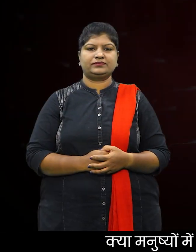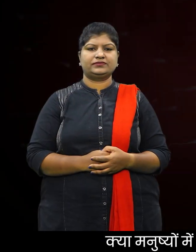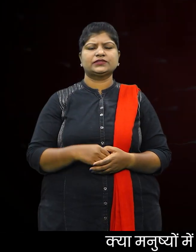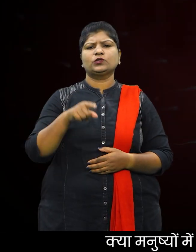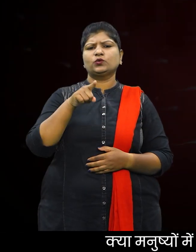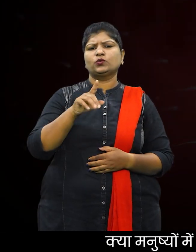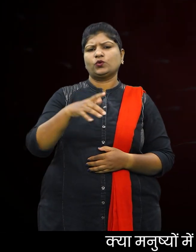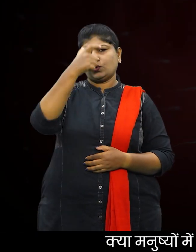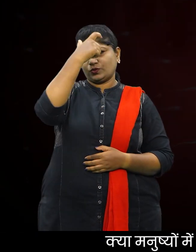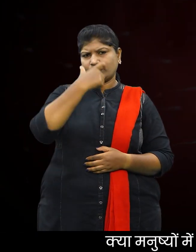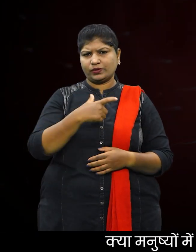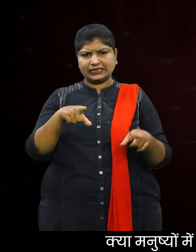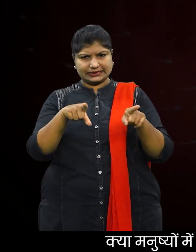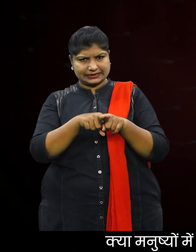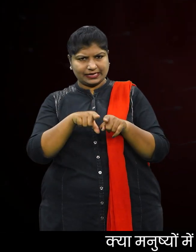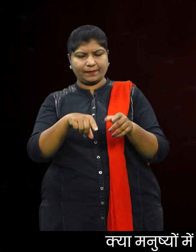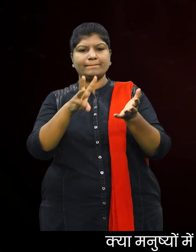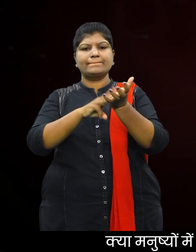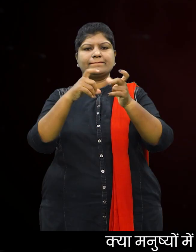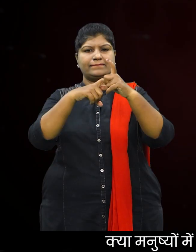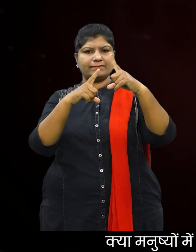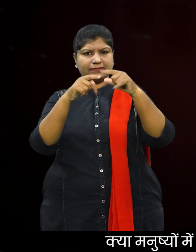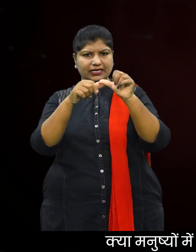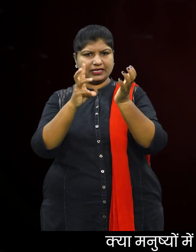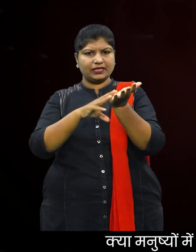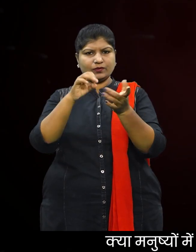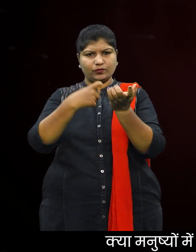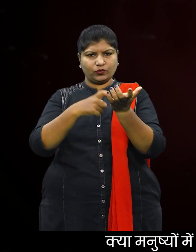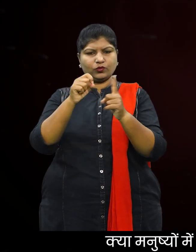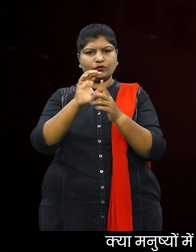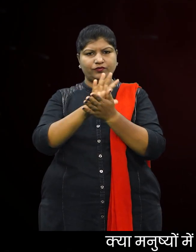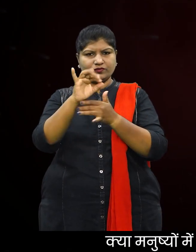क्या मनुष्य में भी परिवर्तन होता है?